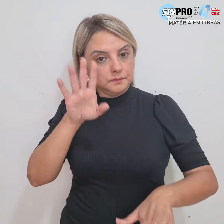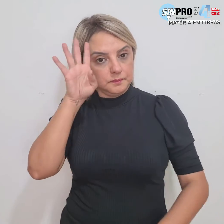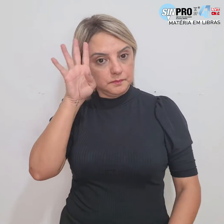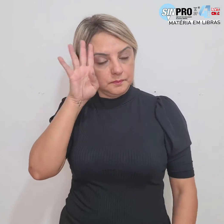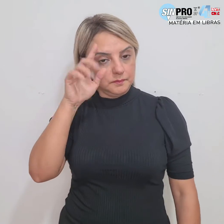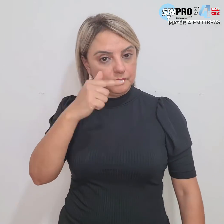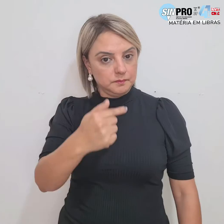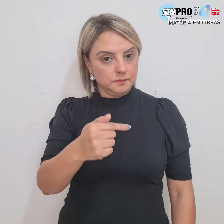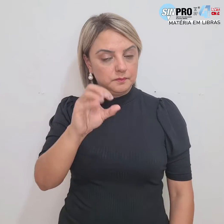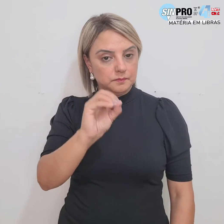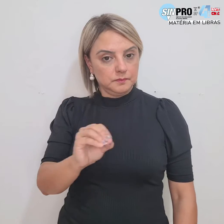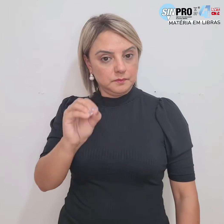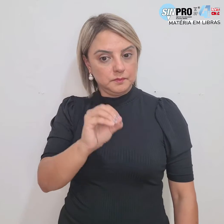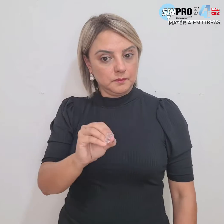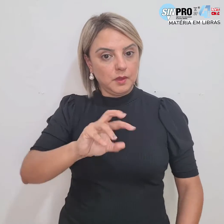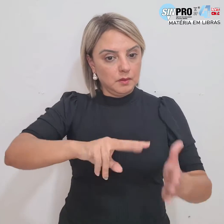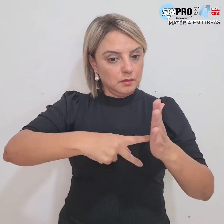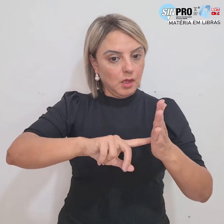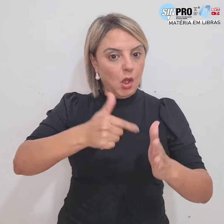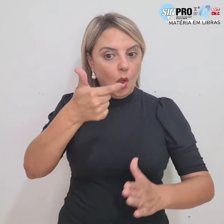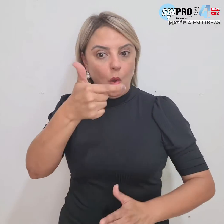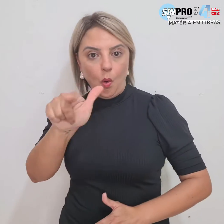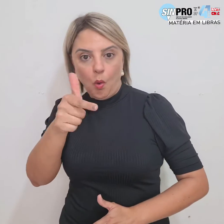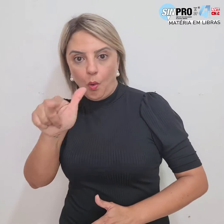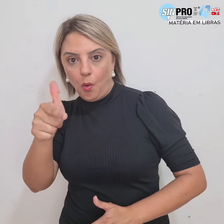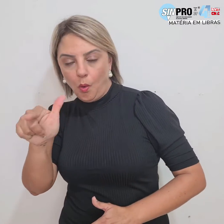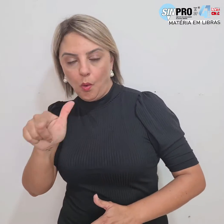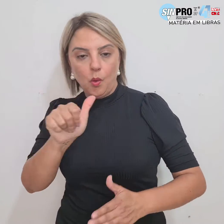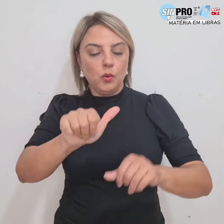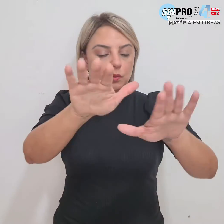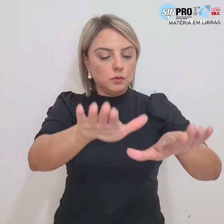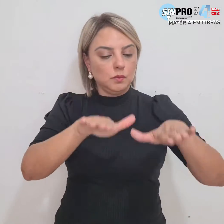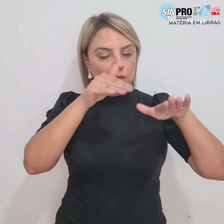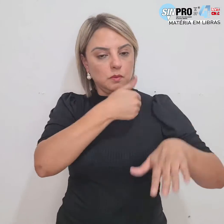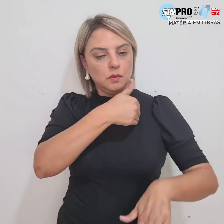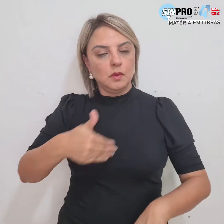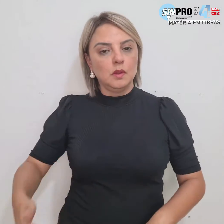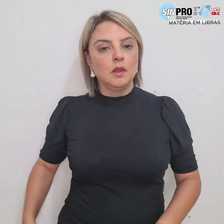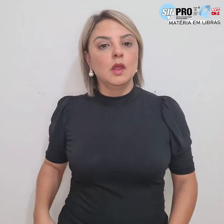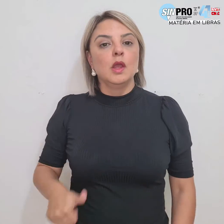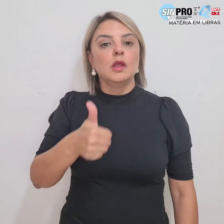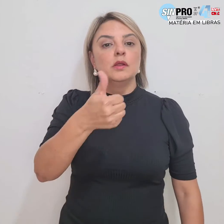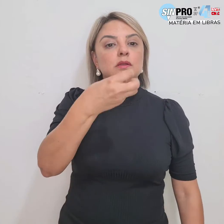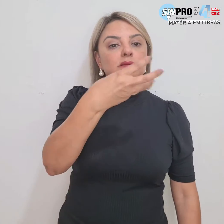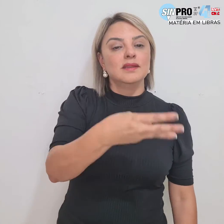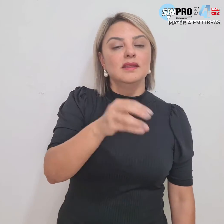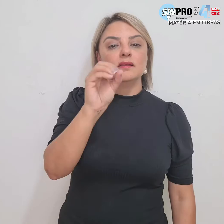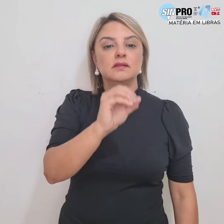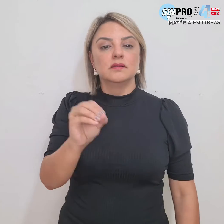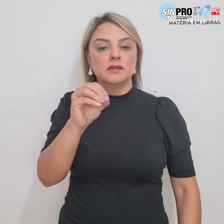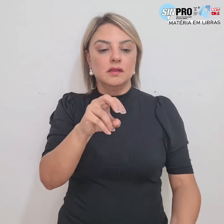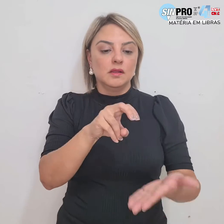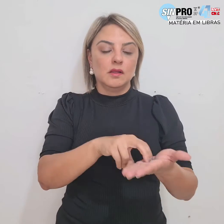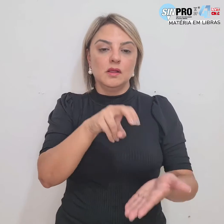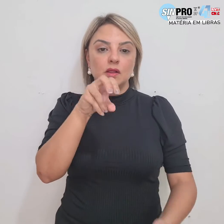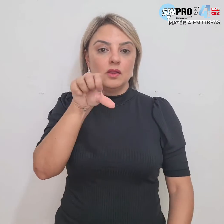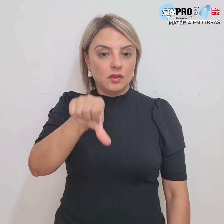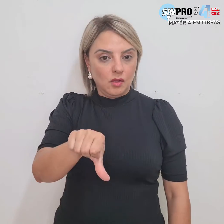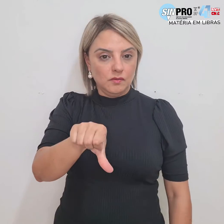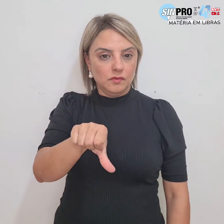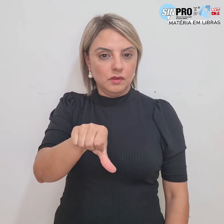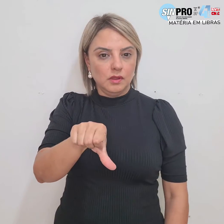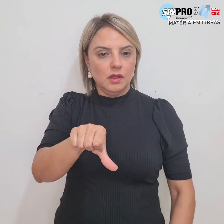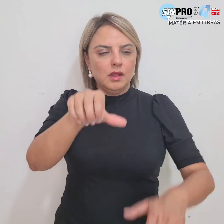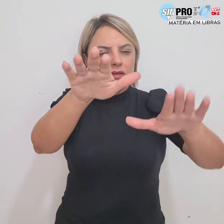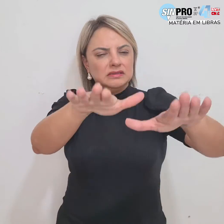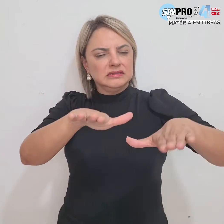ato desta quarta-feira, 7 de outubro, o STU DF irá realizar outro ato público no dia 13 de outubro, às